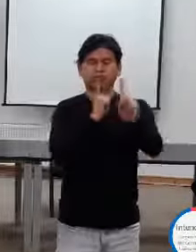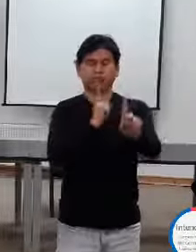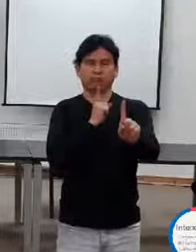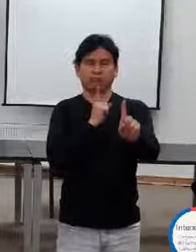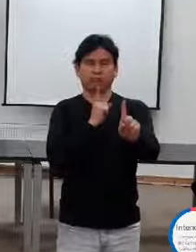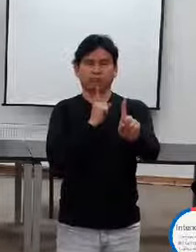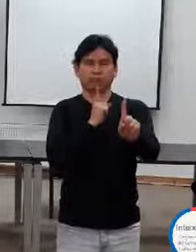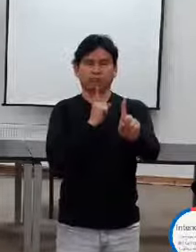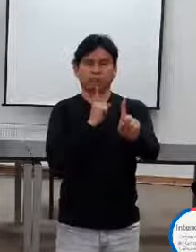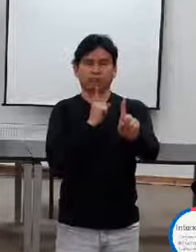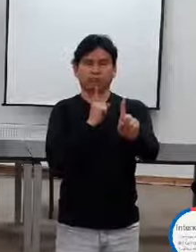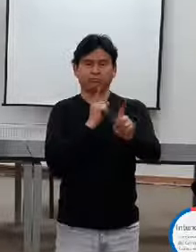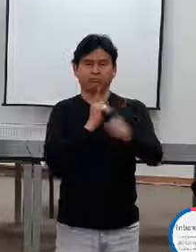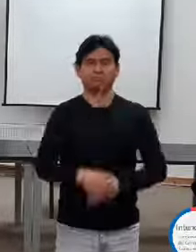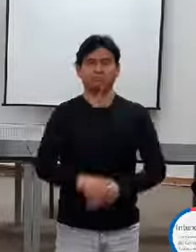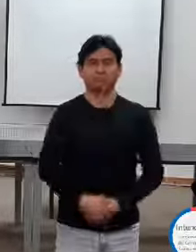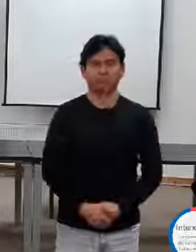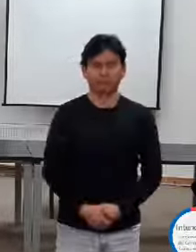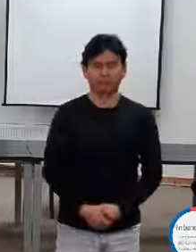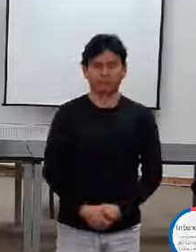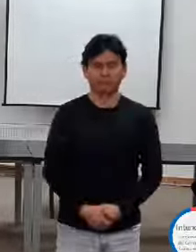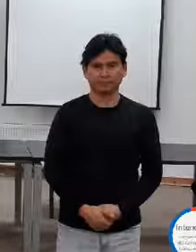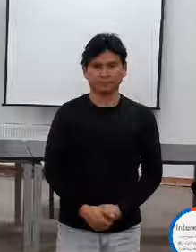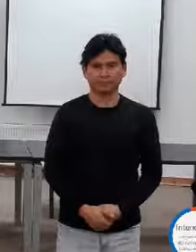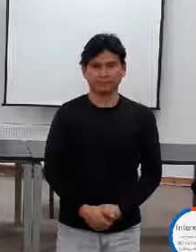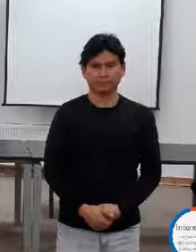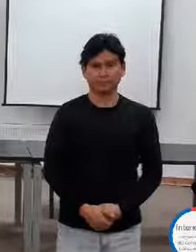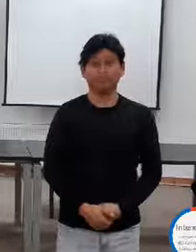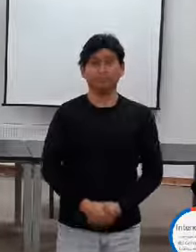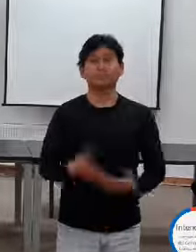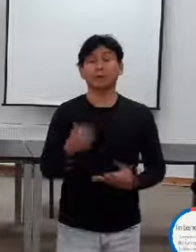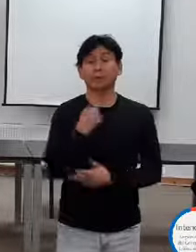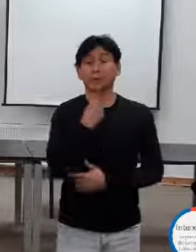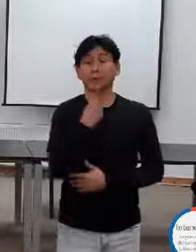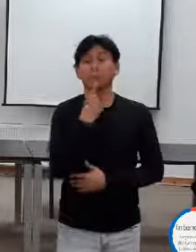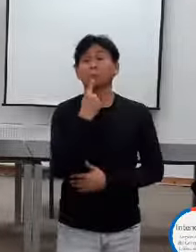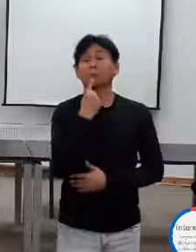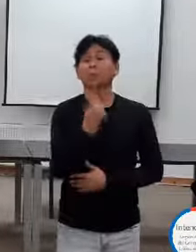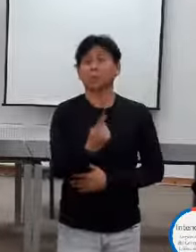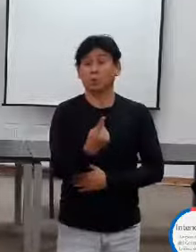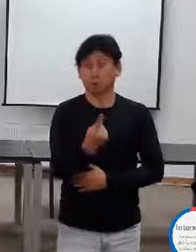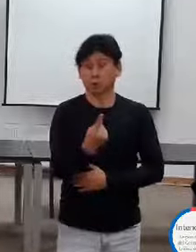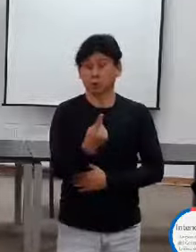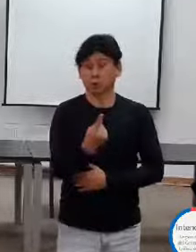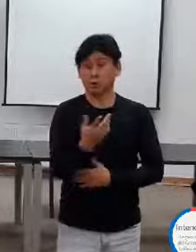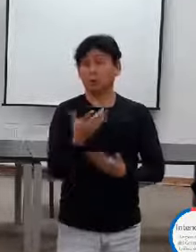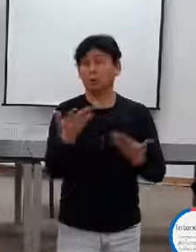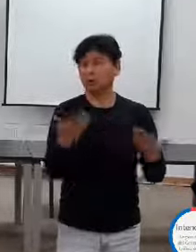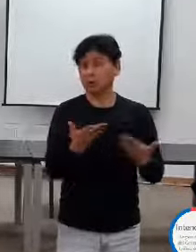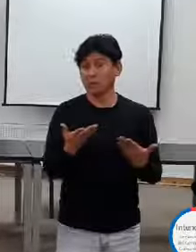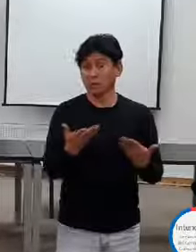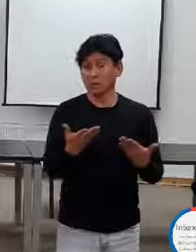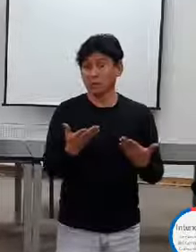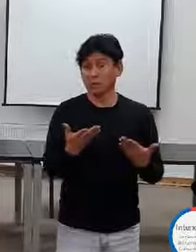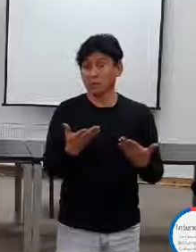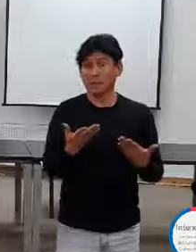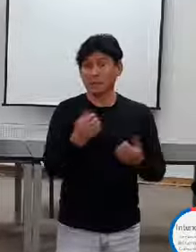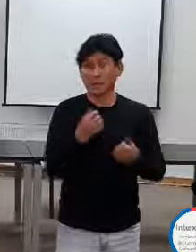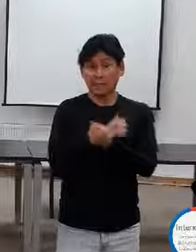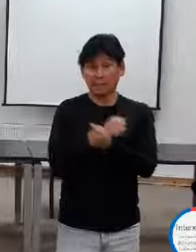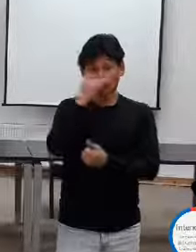esta medida sanitaria. Mayor, excepto el caso que usted está mencionando, en